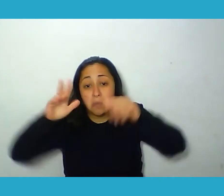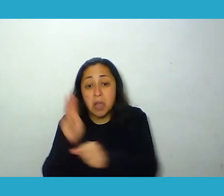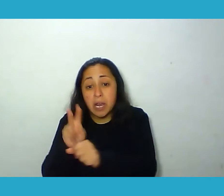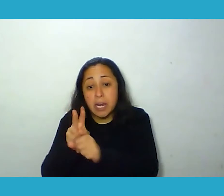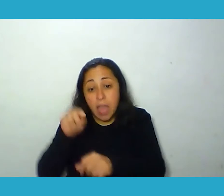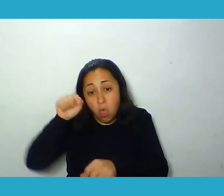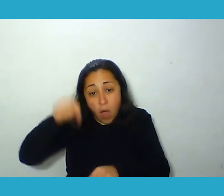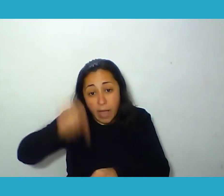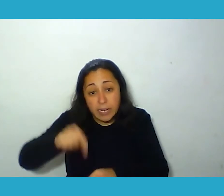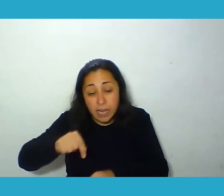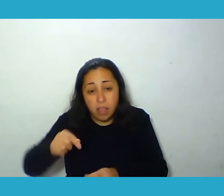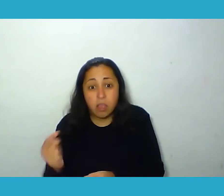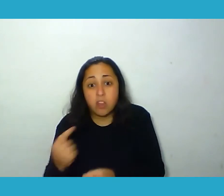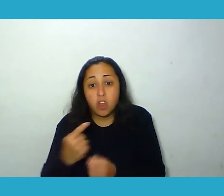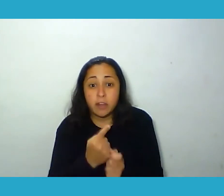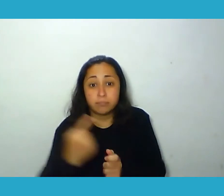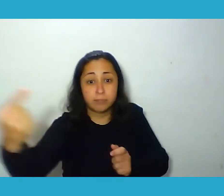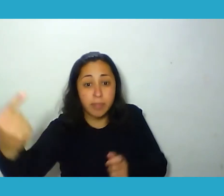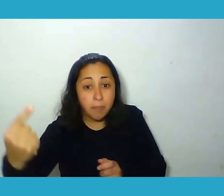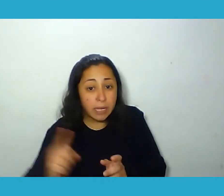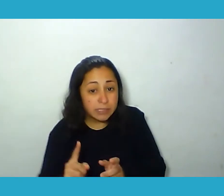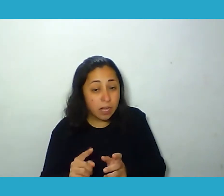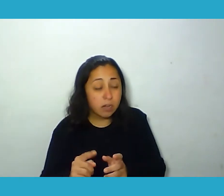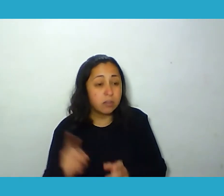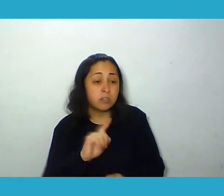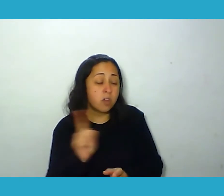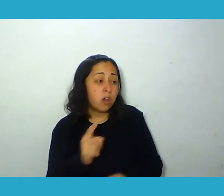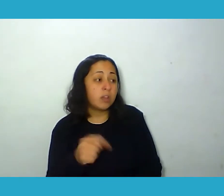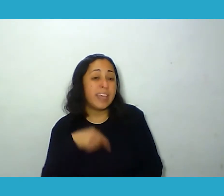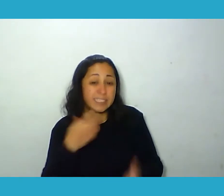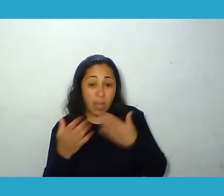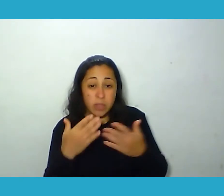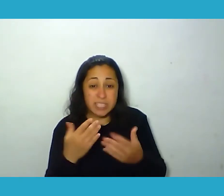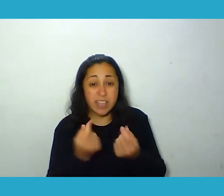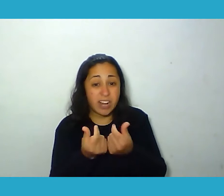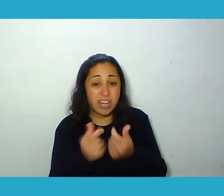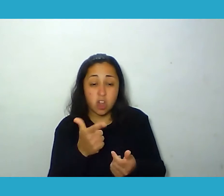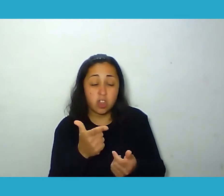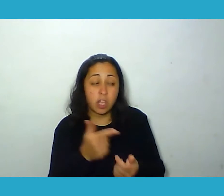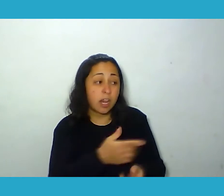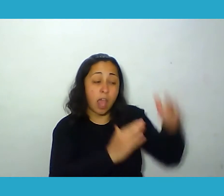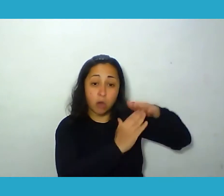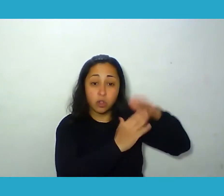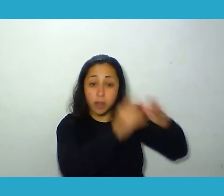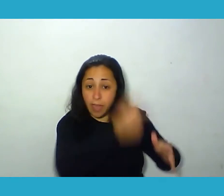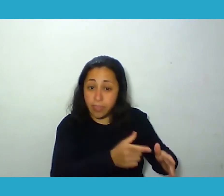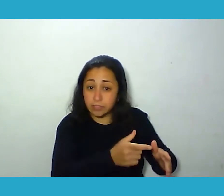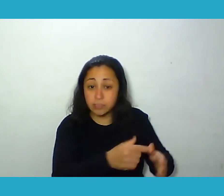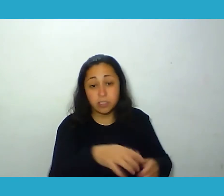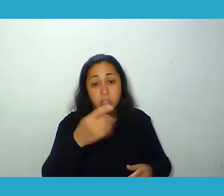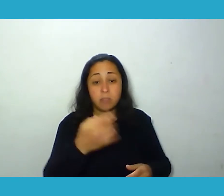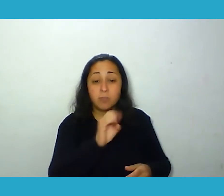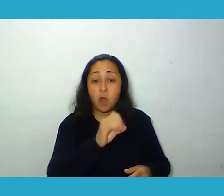más desplazados. Por todo eso, como dijera, expresa que esta audiencia pública carece de toda validez, debiendo las autoridades administrativas y